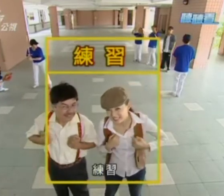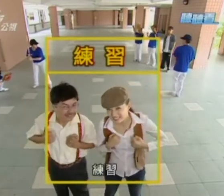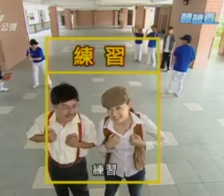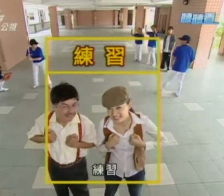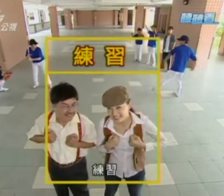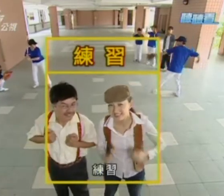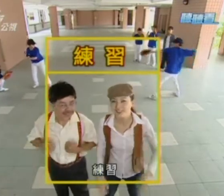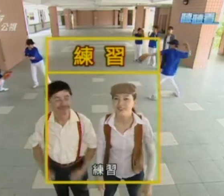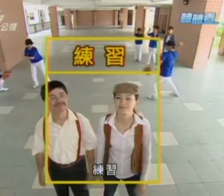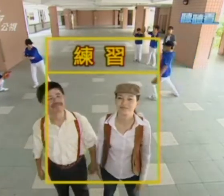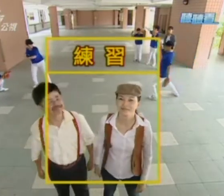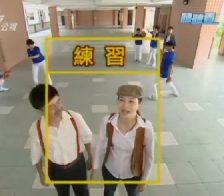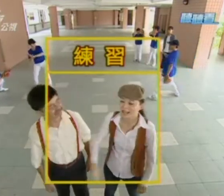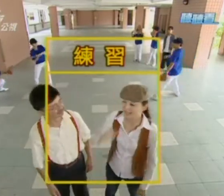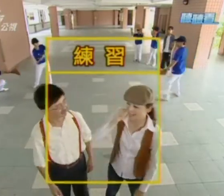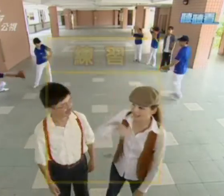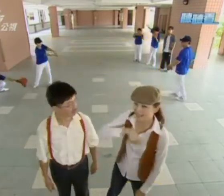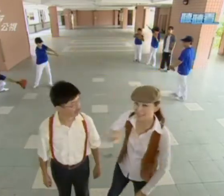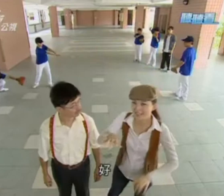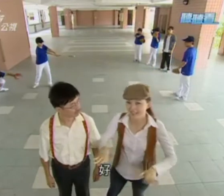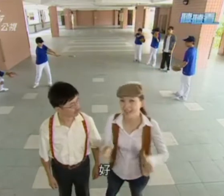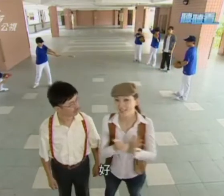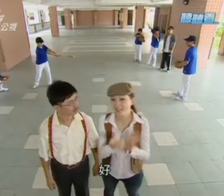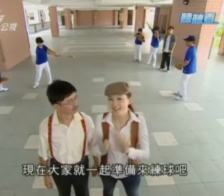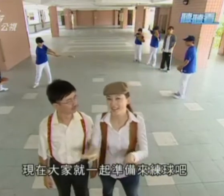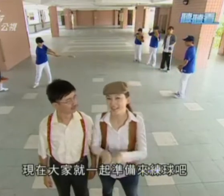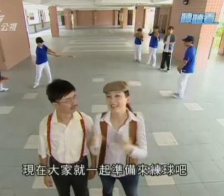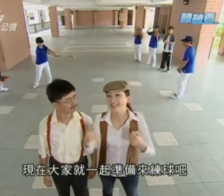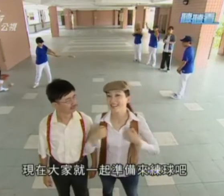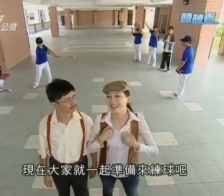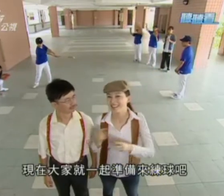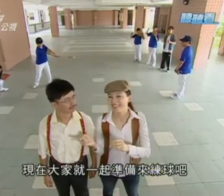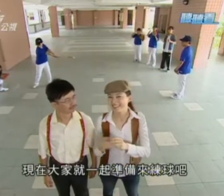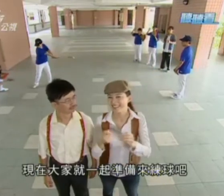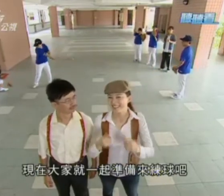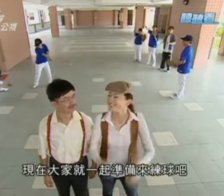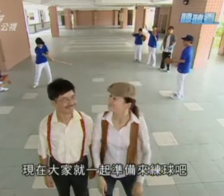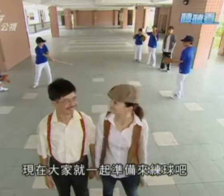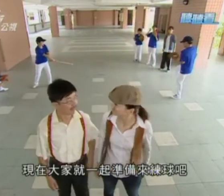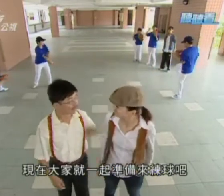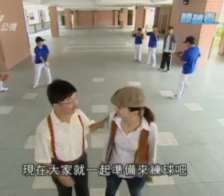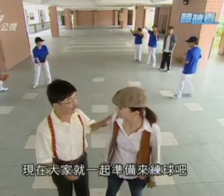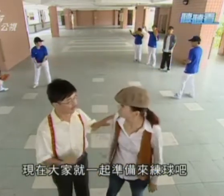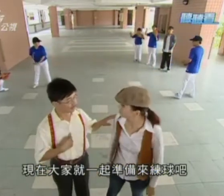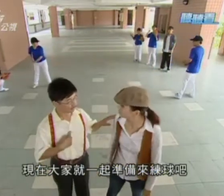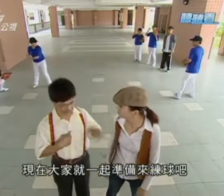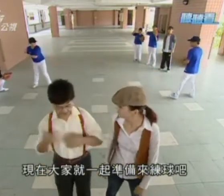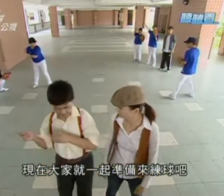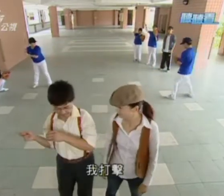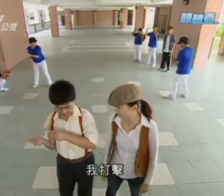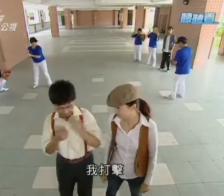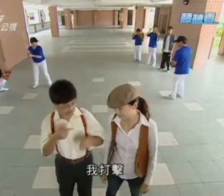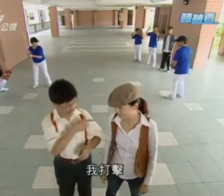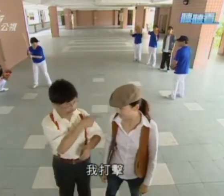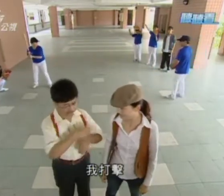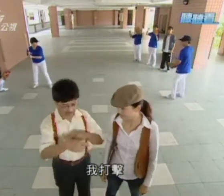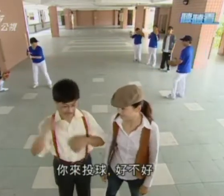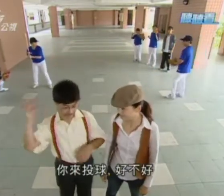练习。 好，现在大家呢就一起准备来练球吧。 我打击，你来投